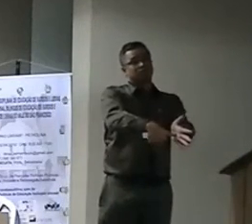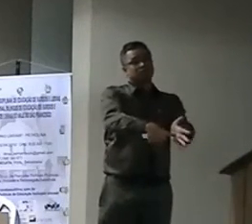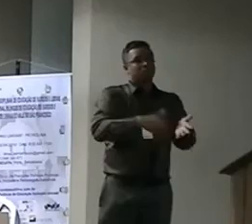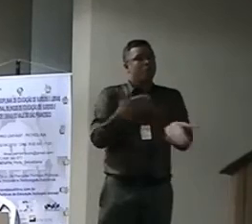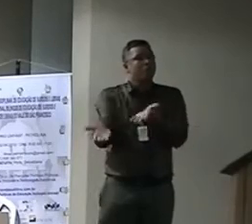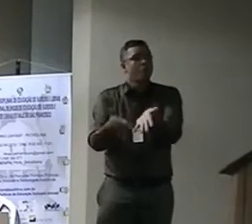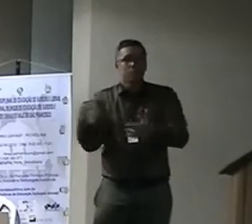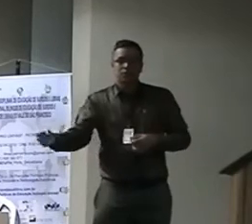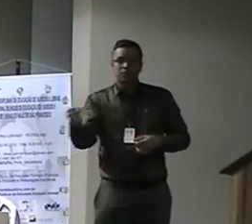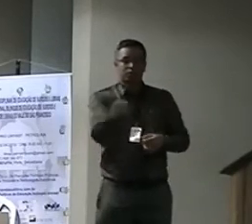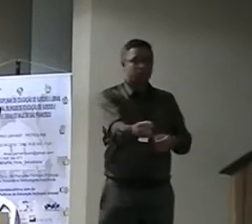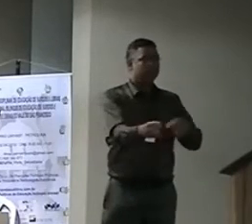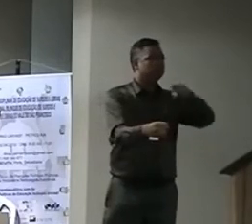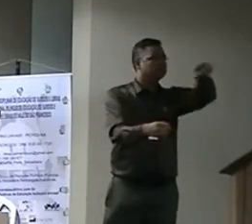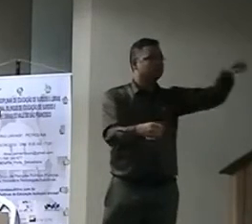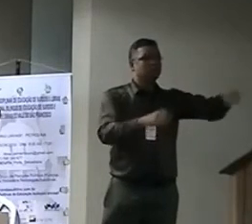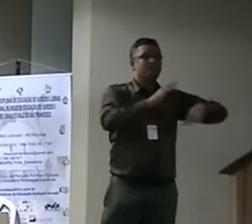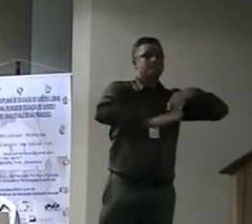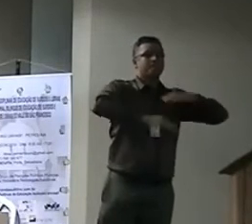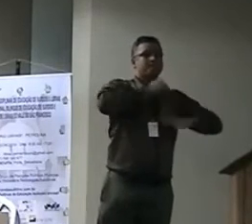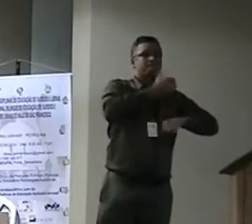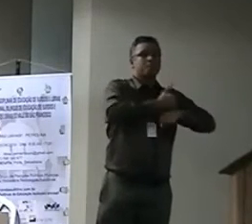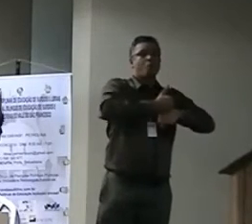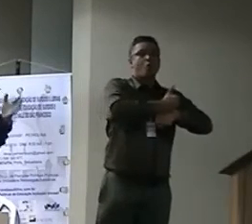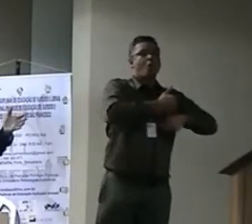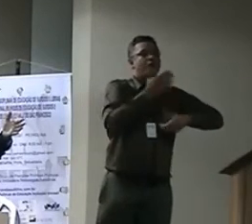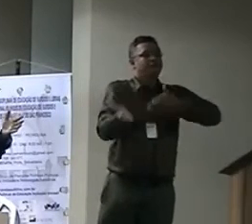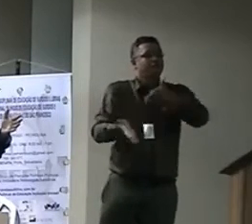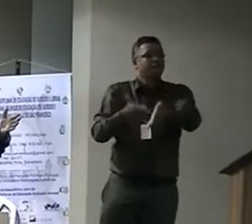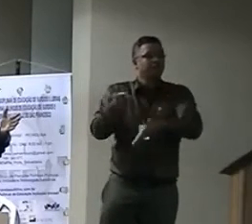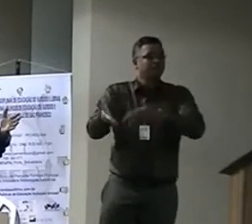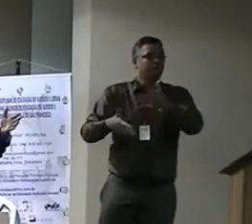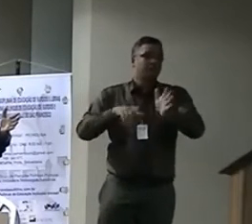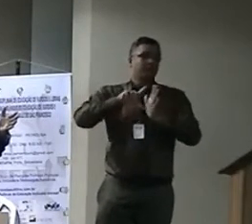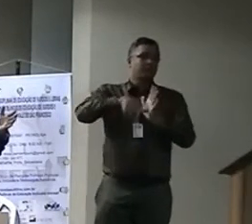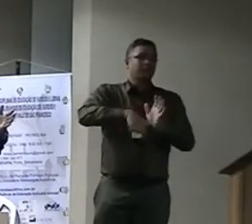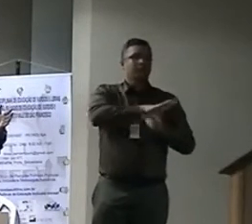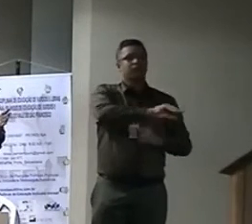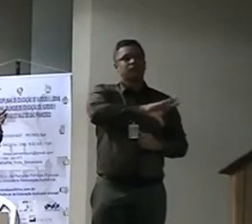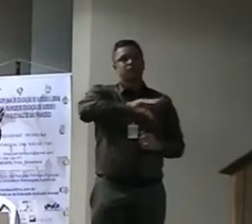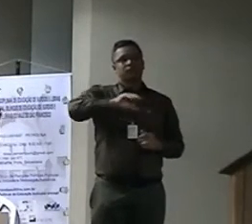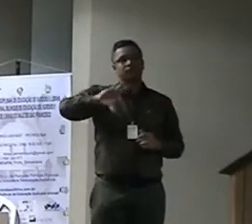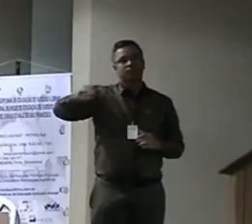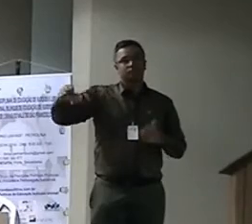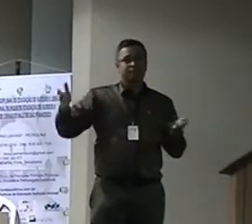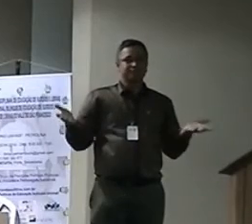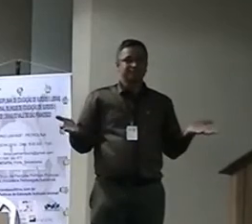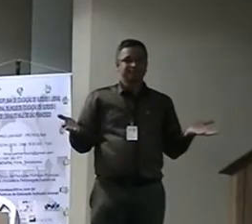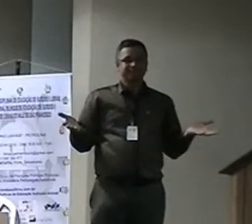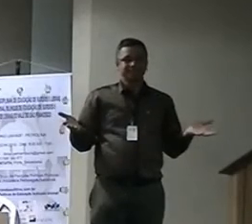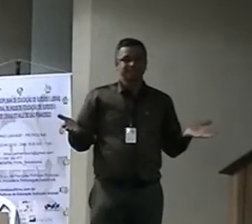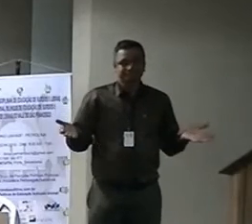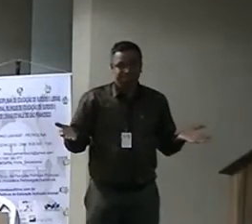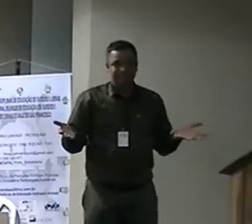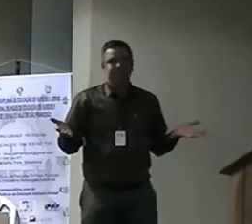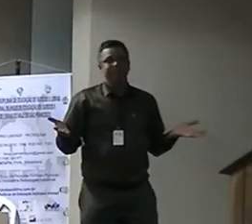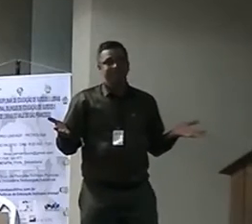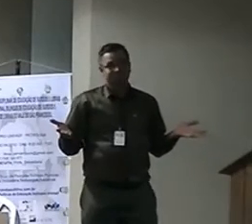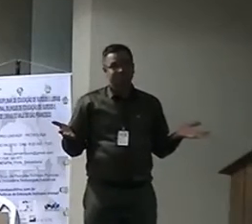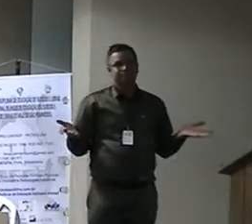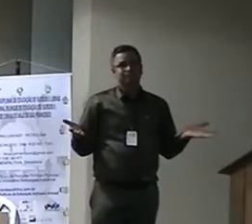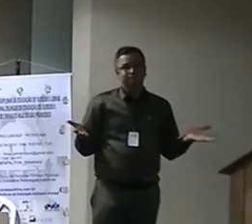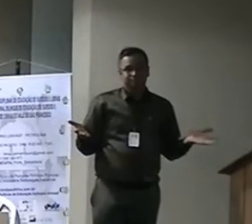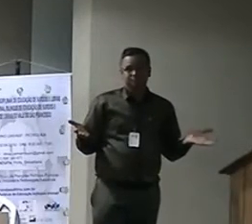tratamento e o procedimento a tomar daqui para frente, né, com essa criança. Não só com a criança, mas com